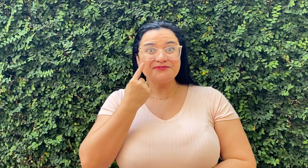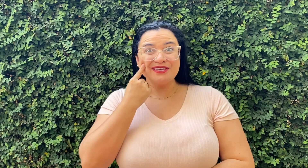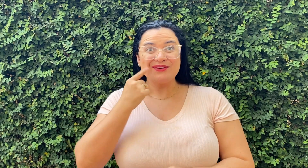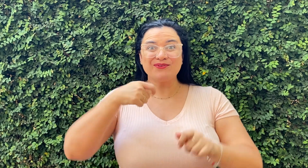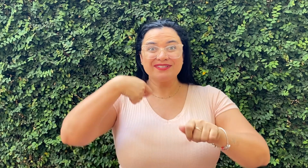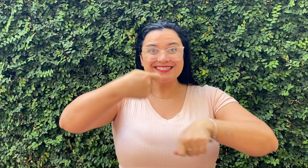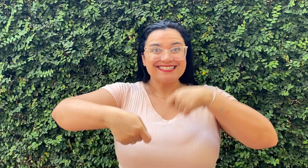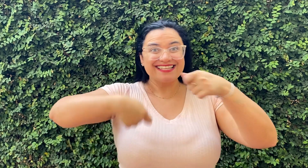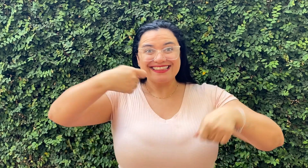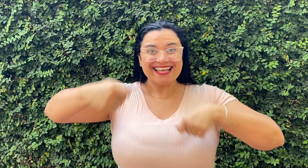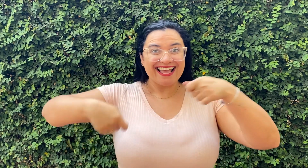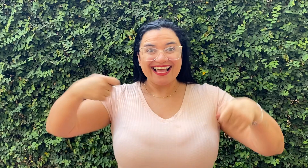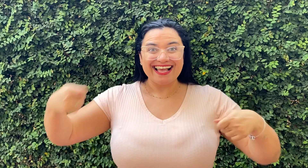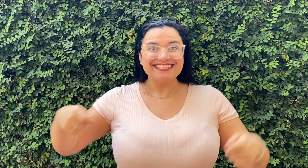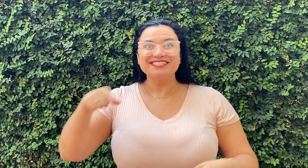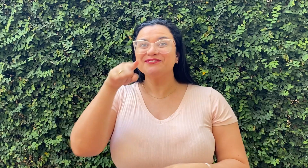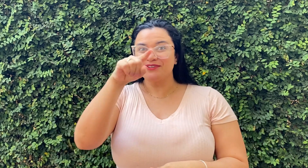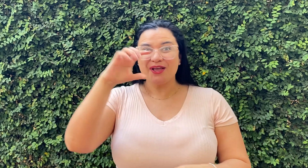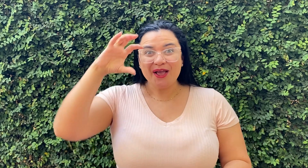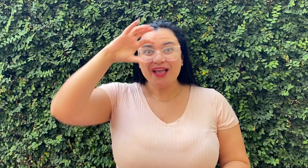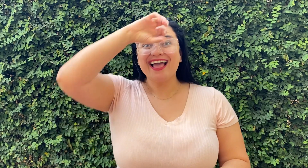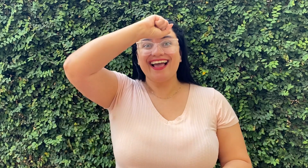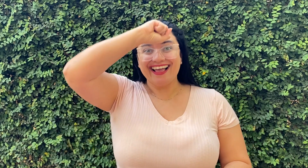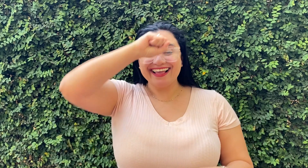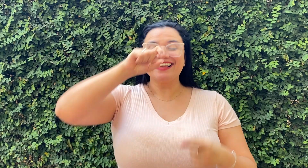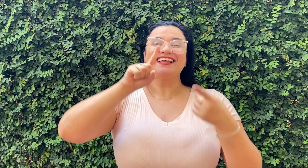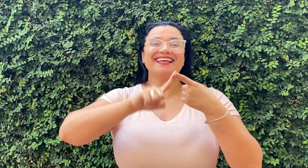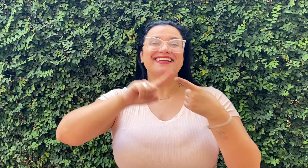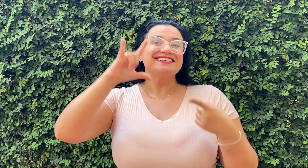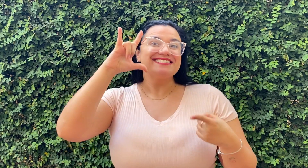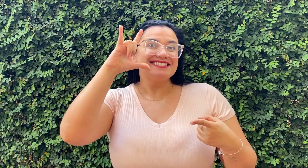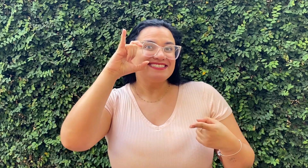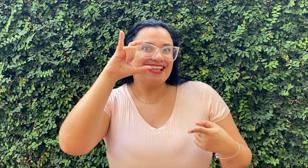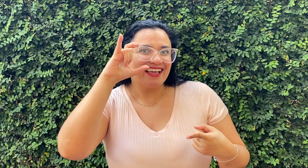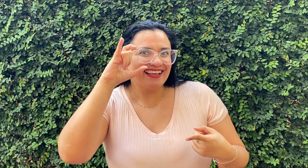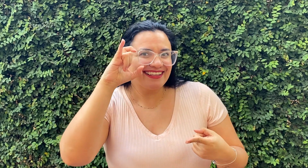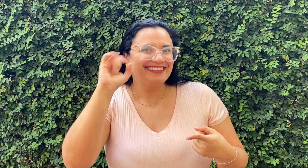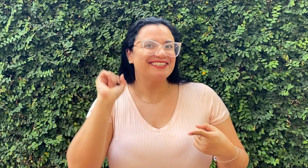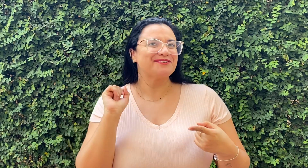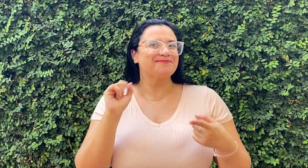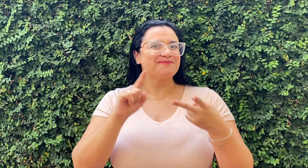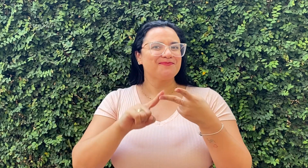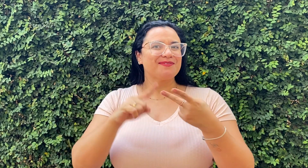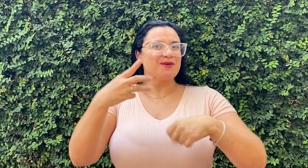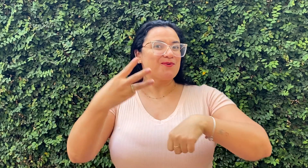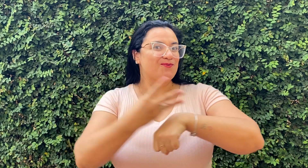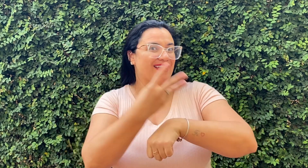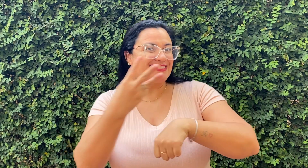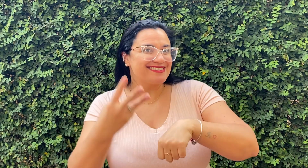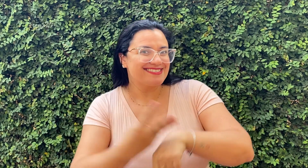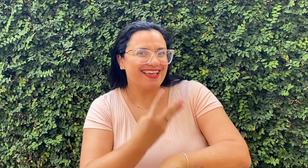Viu? Então, são sinais que você vai estar aprendendo, ó. Instagram,